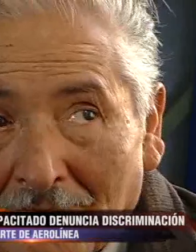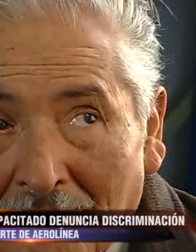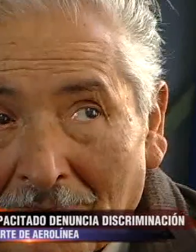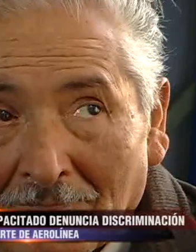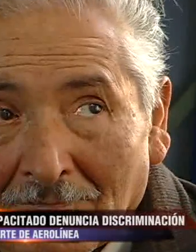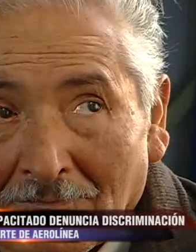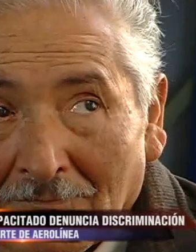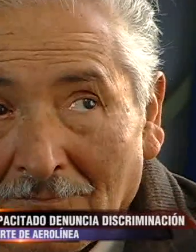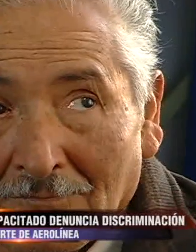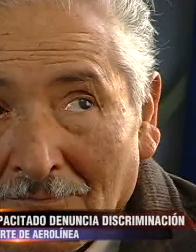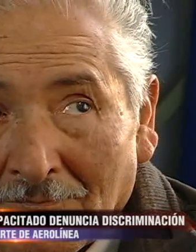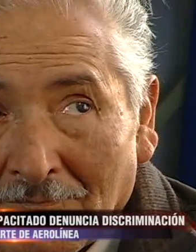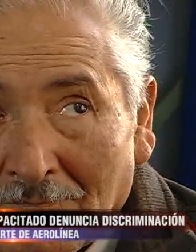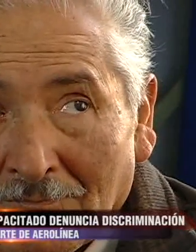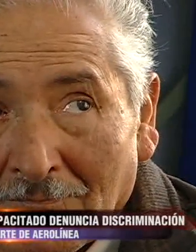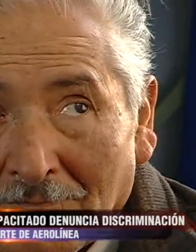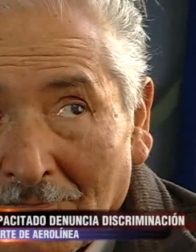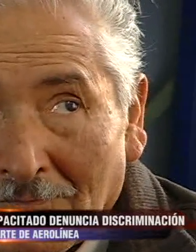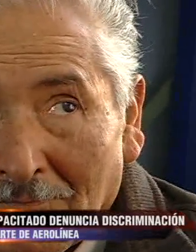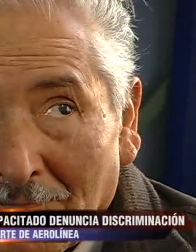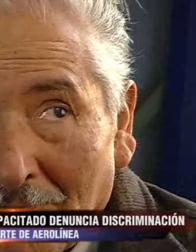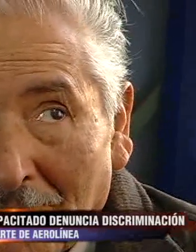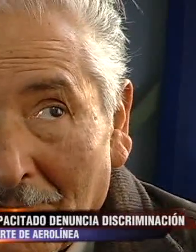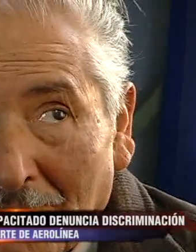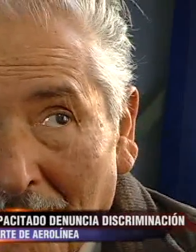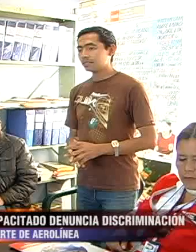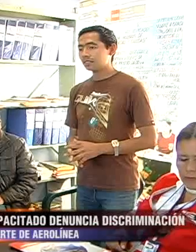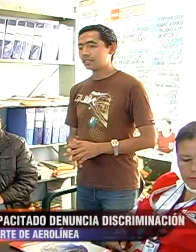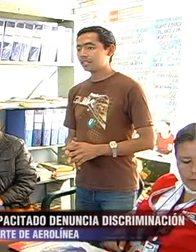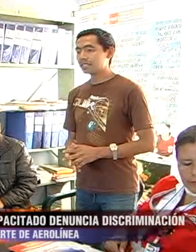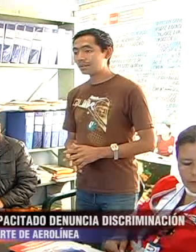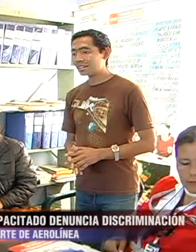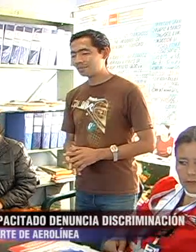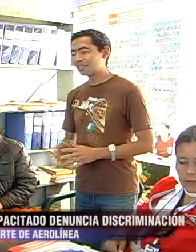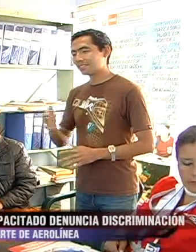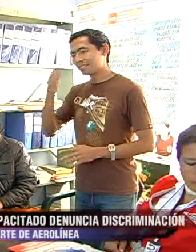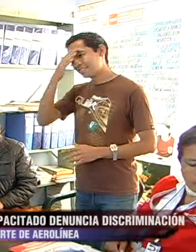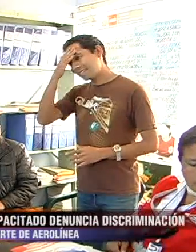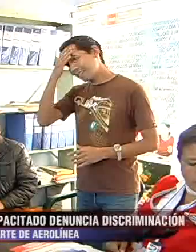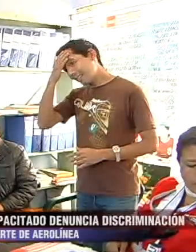de la persona con discapacidad se califica como falta grave el acto de